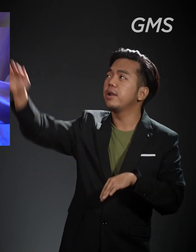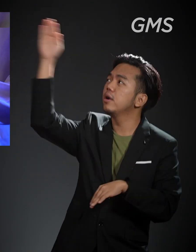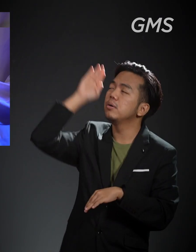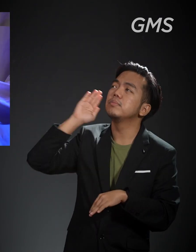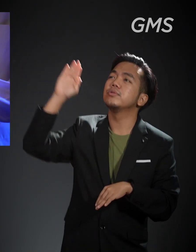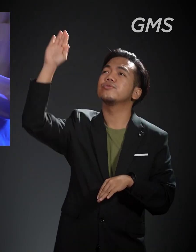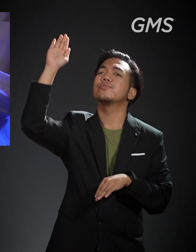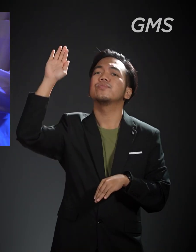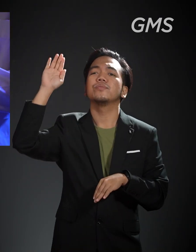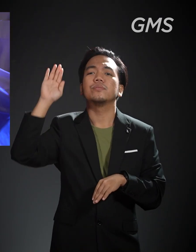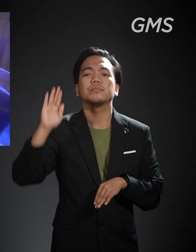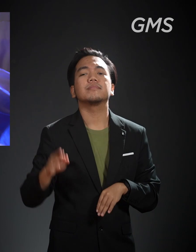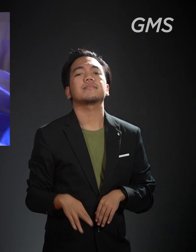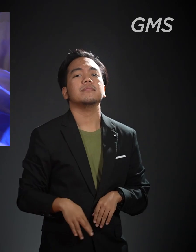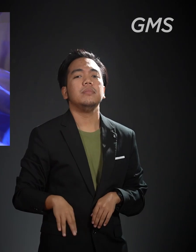kepadamu,